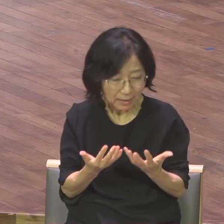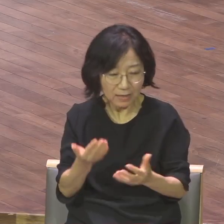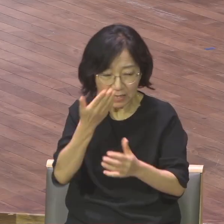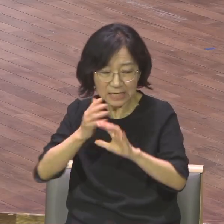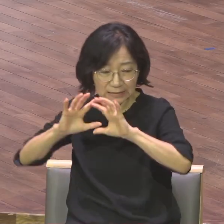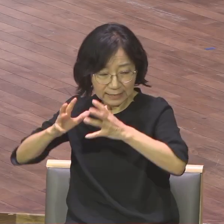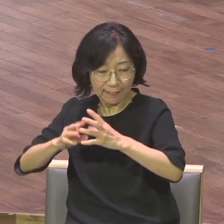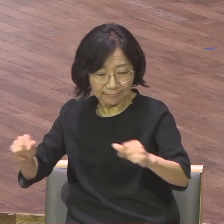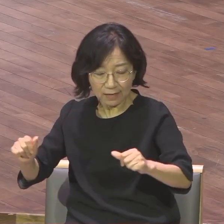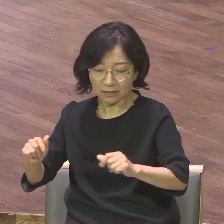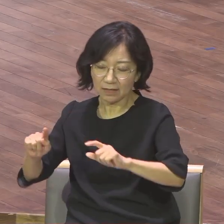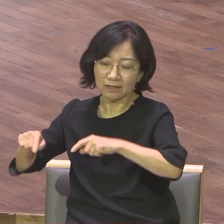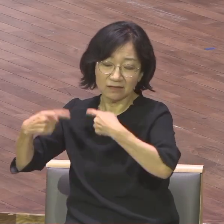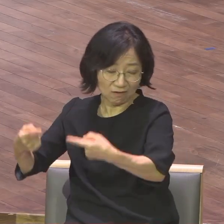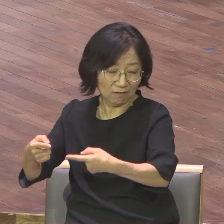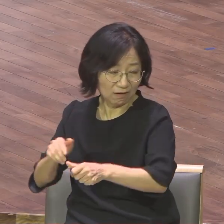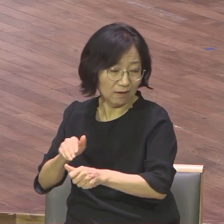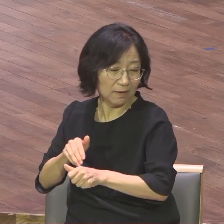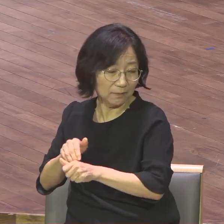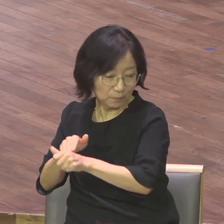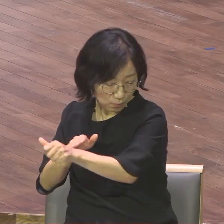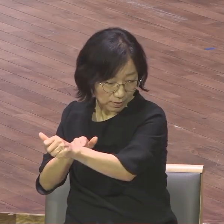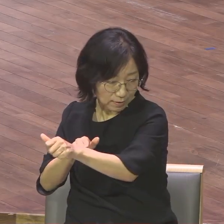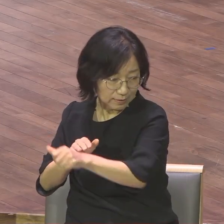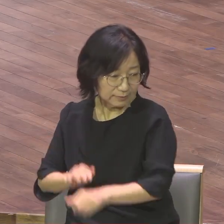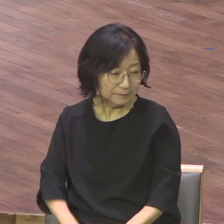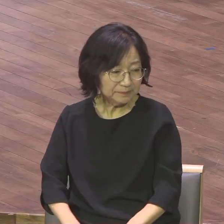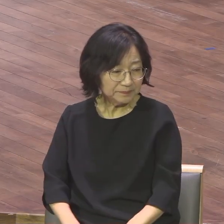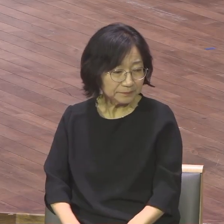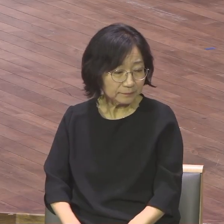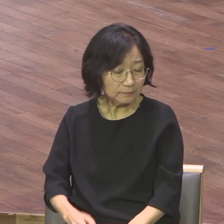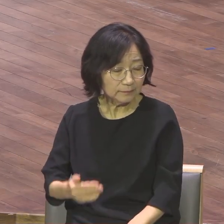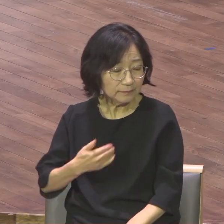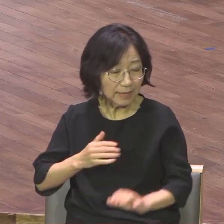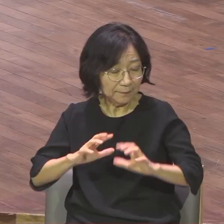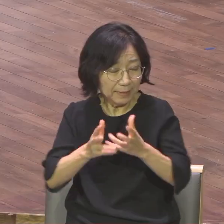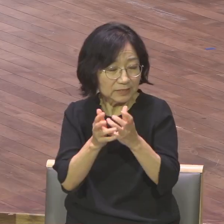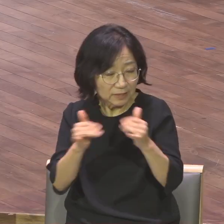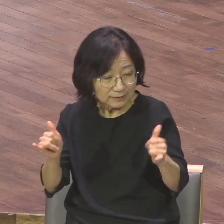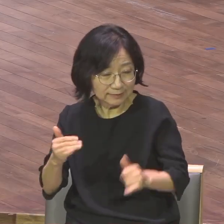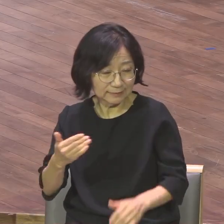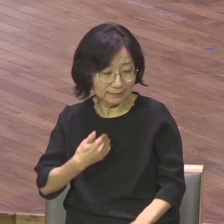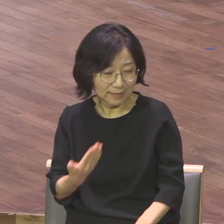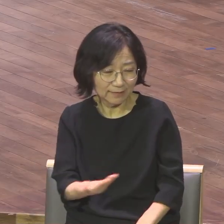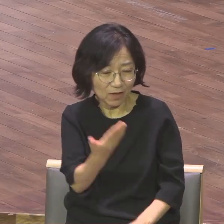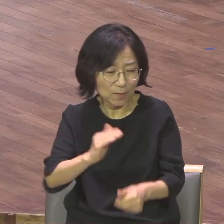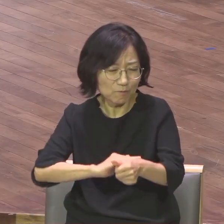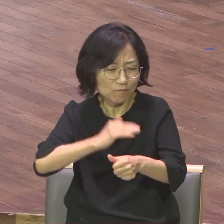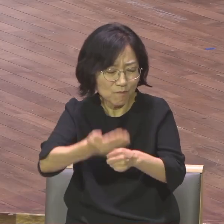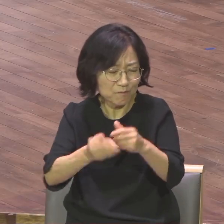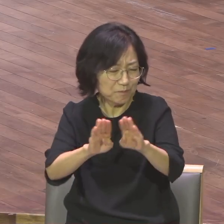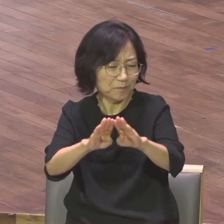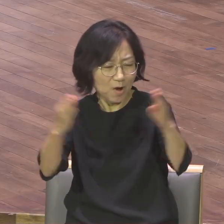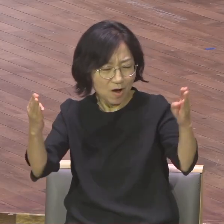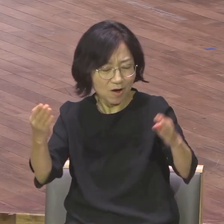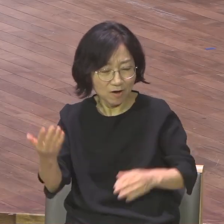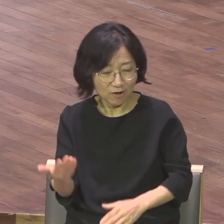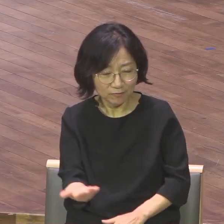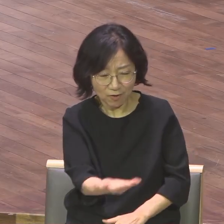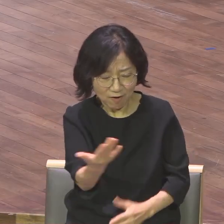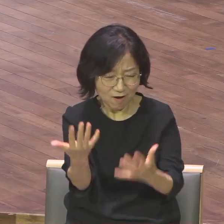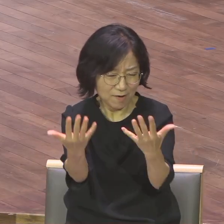거기에서 나오게 하고 이스라엘 땅으로 들어가게 하리라. 같이 갑시다. 내 백성들아 내가 너희